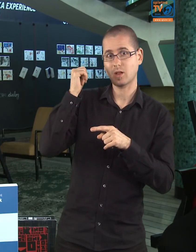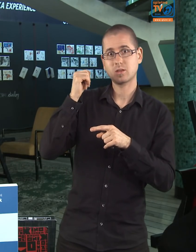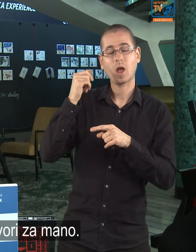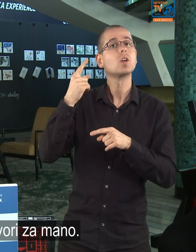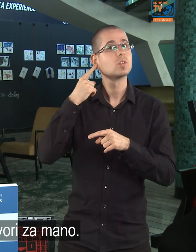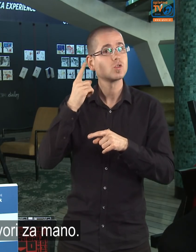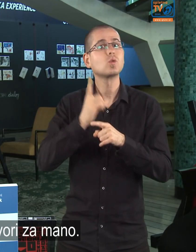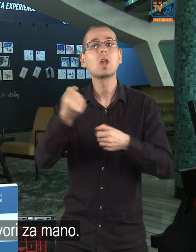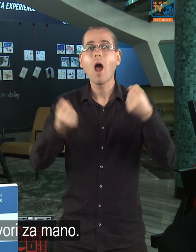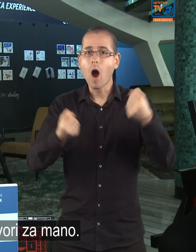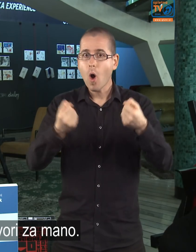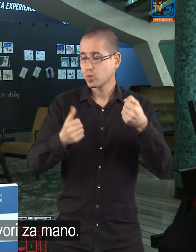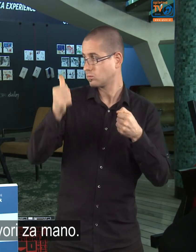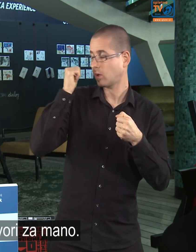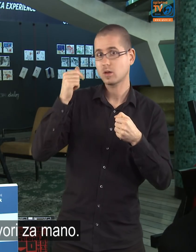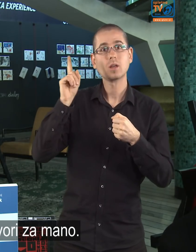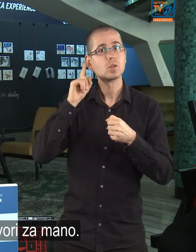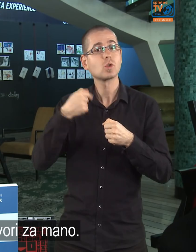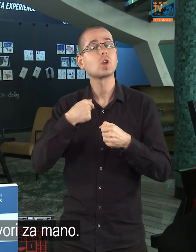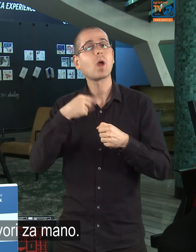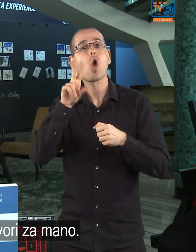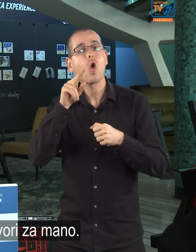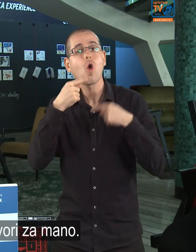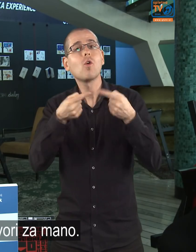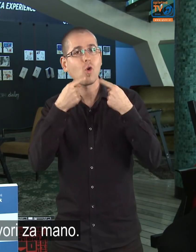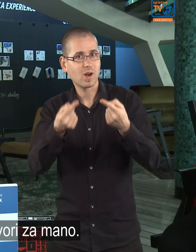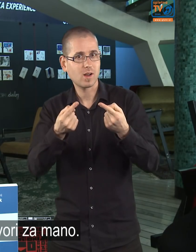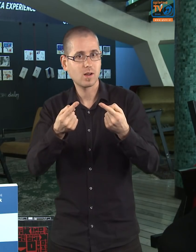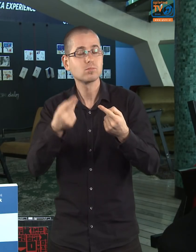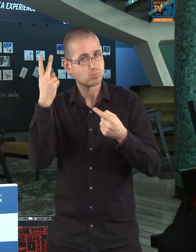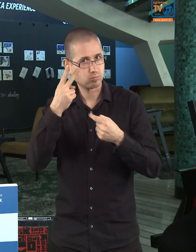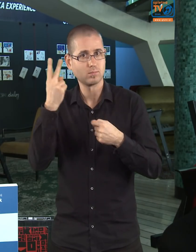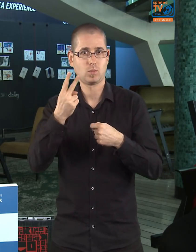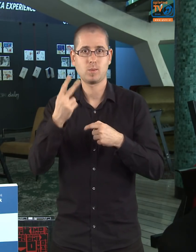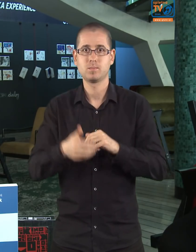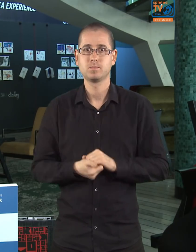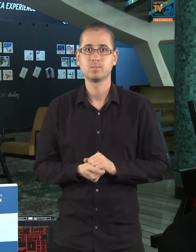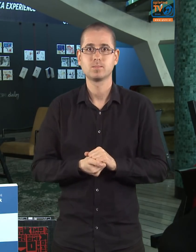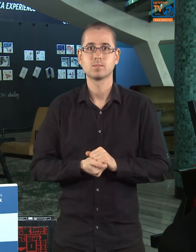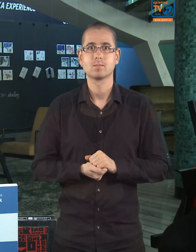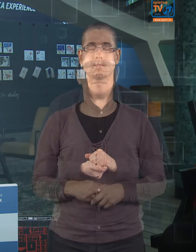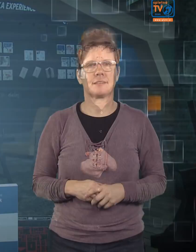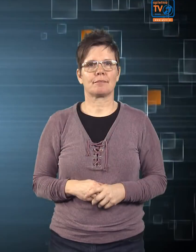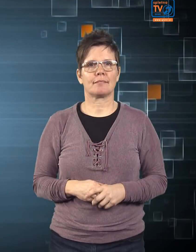za sabo, tudi v avtu slišim in razumem, če mi kdo govori za mano.